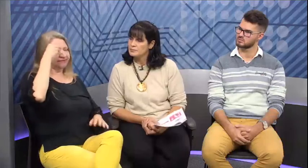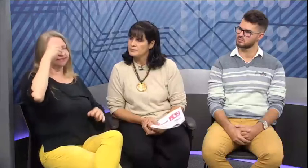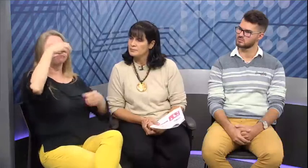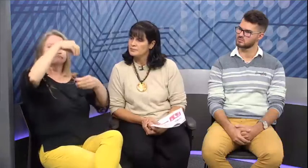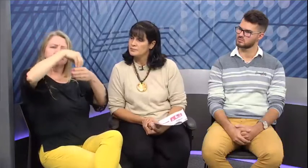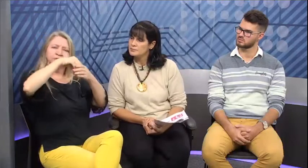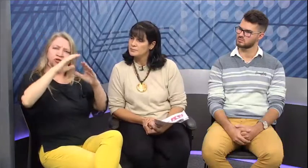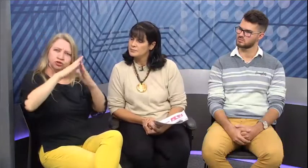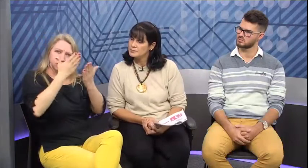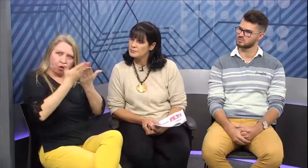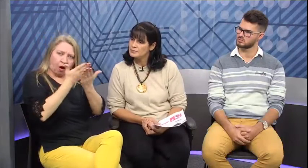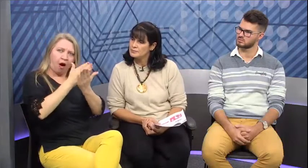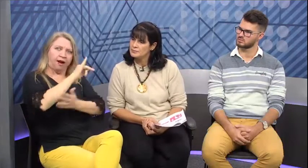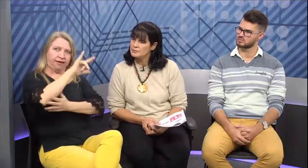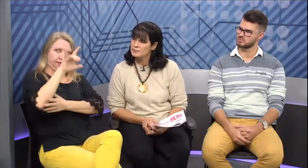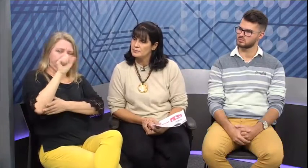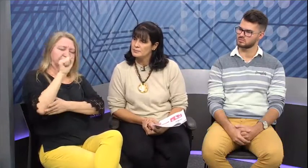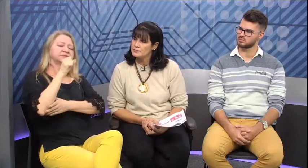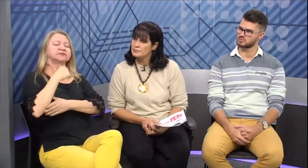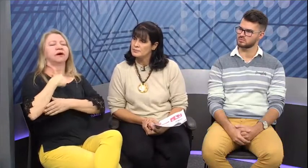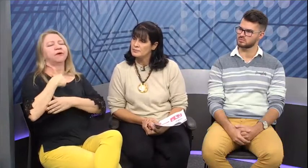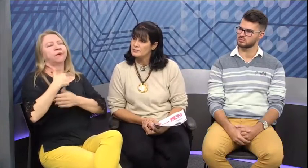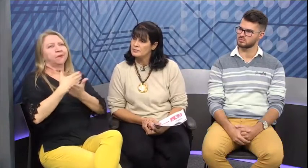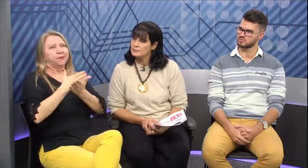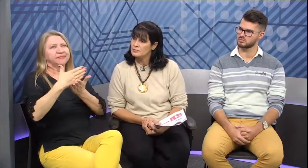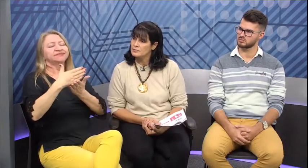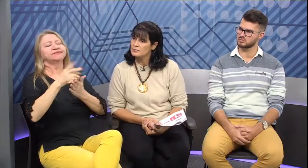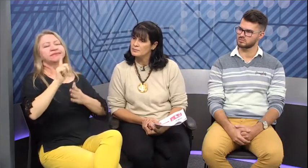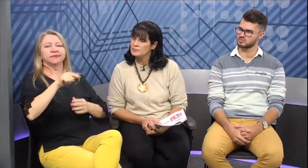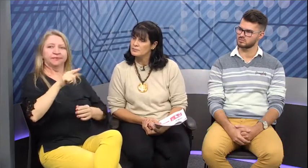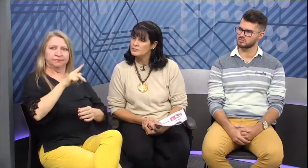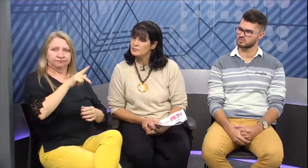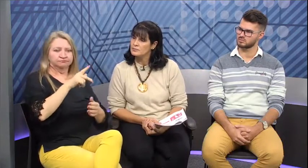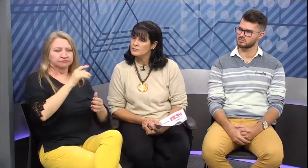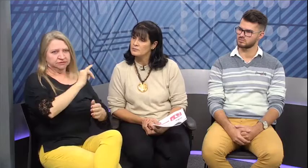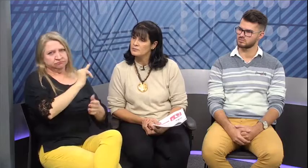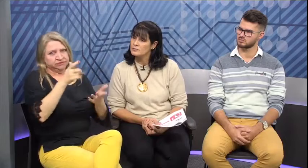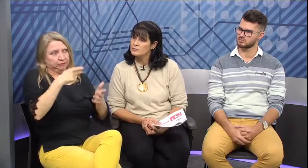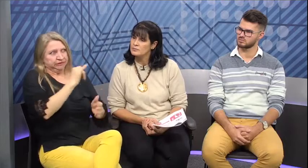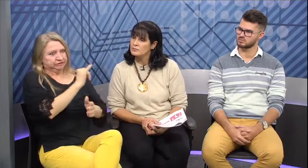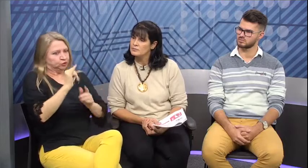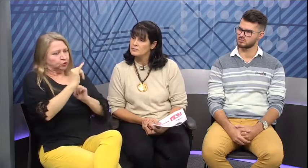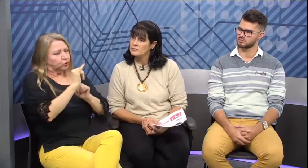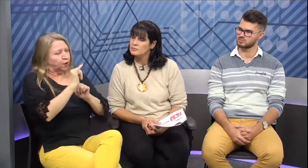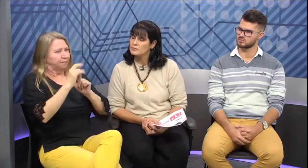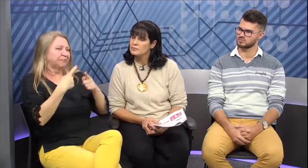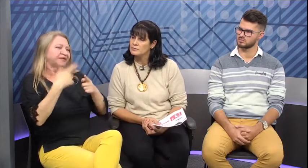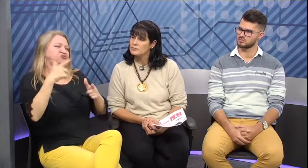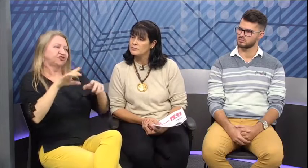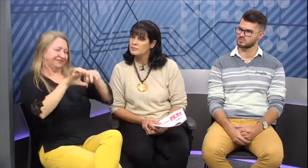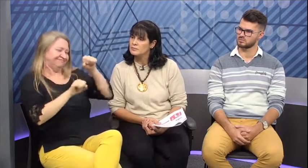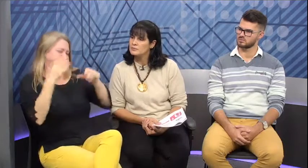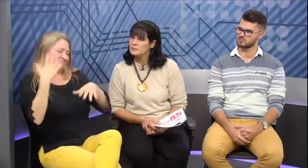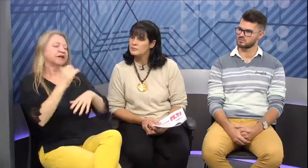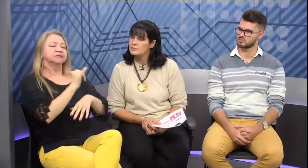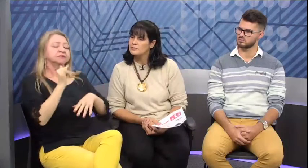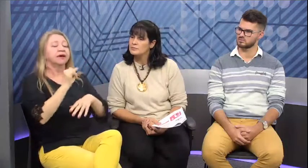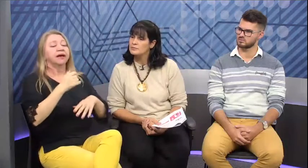Na minha experiência dentro da escola de surdos, né? Então, os instrutores, eu comecei